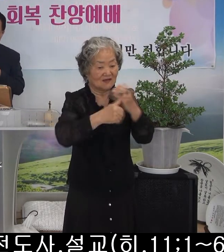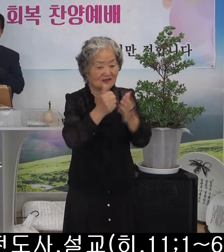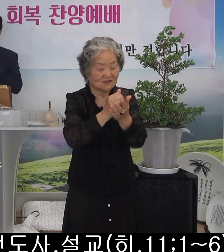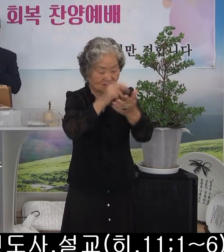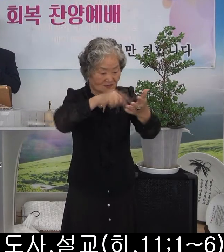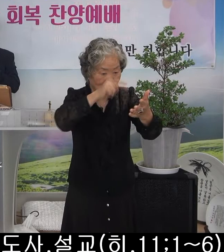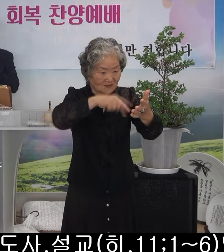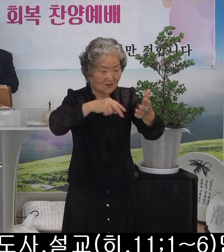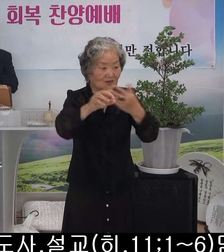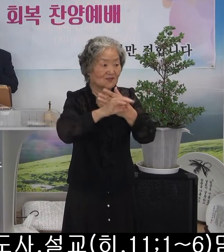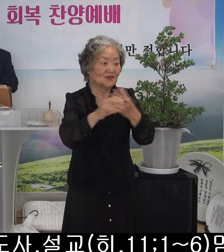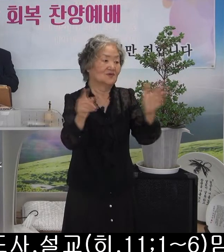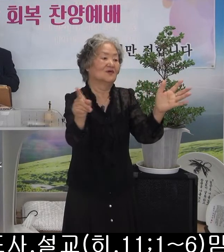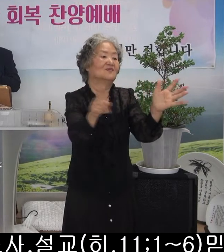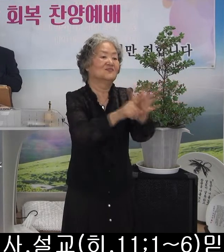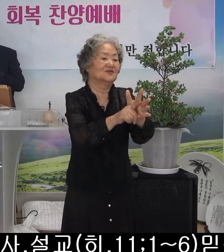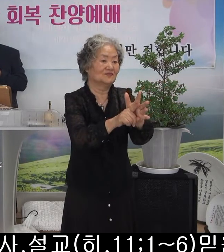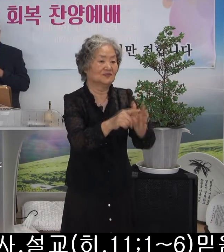대상은 하나라는 얘기예요.